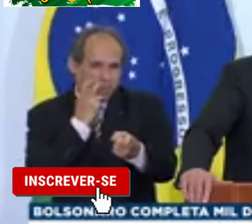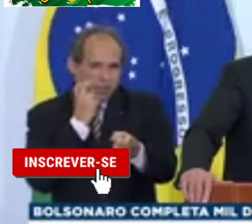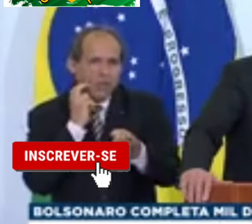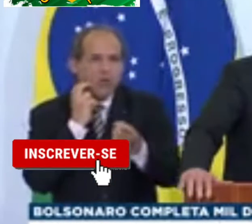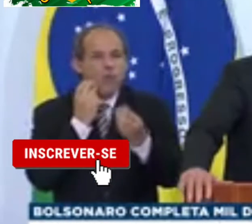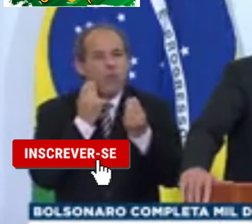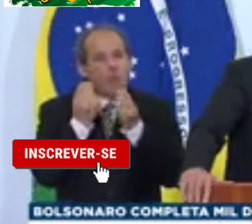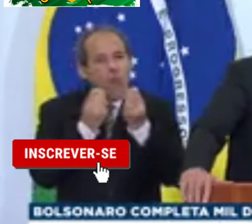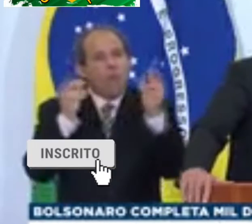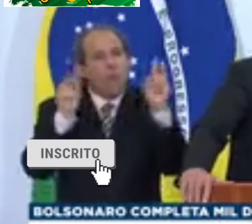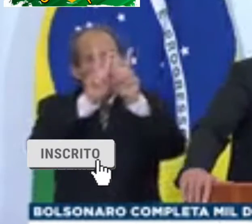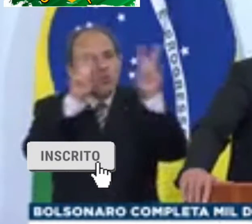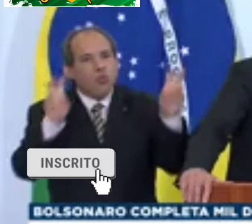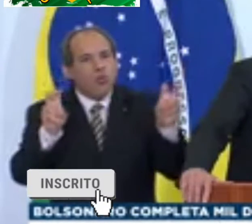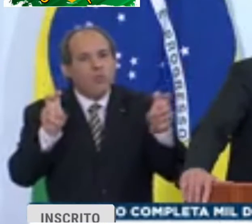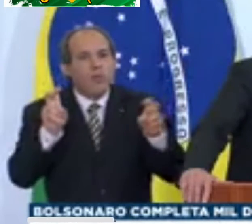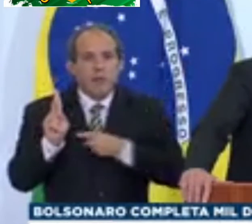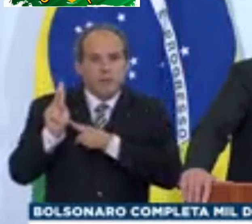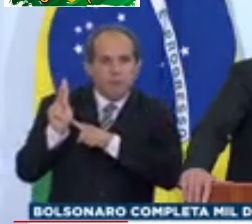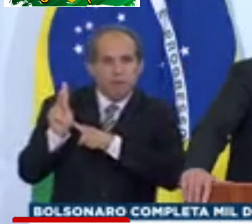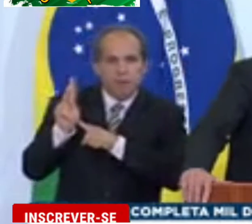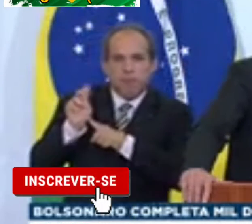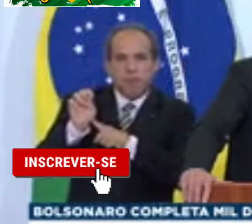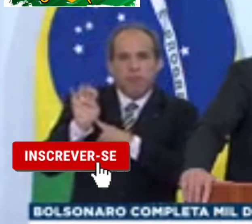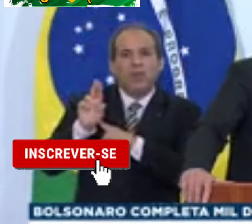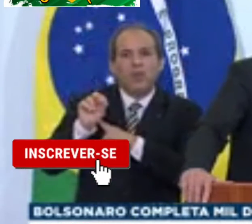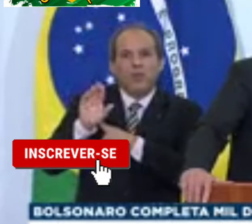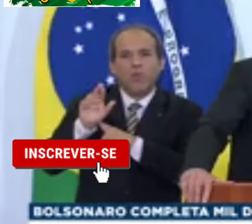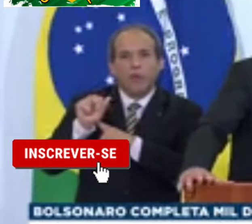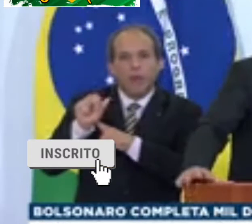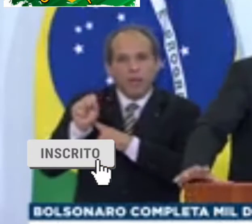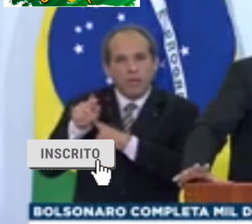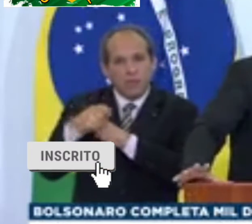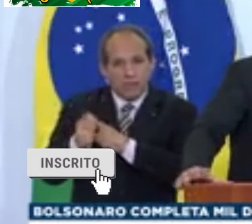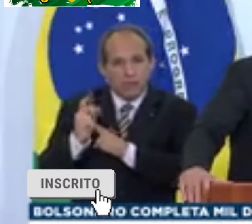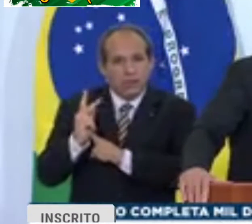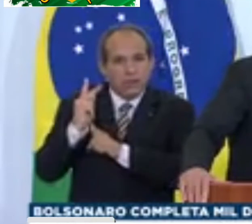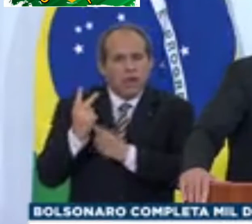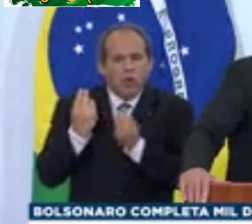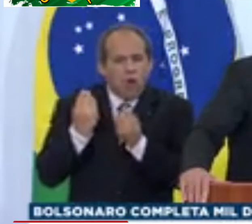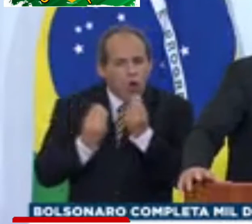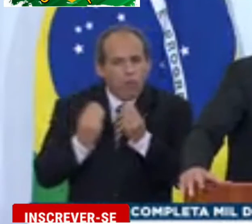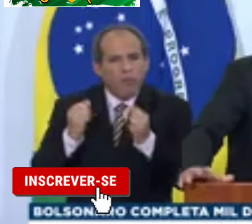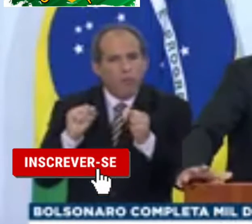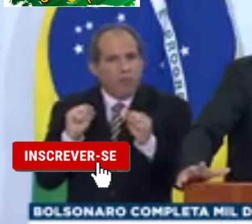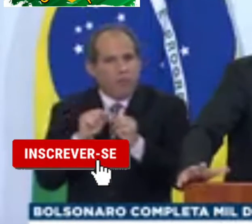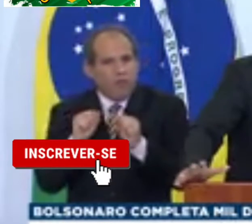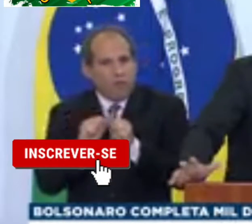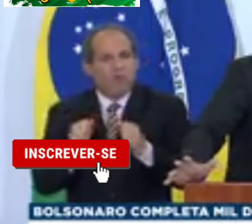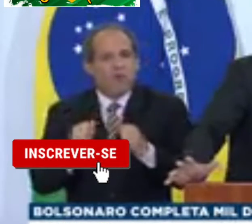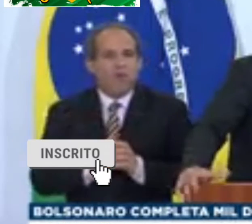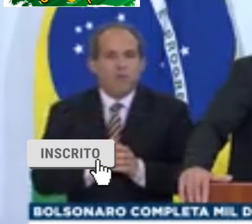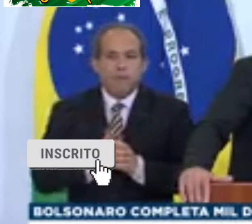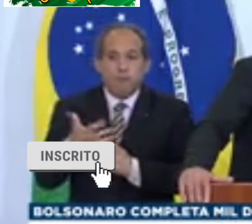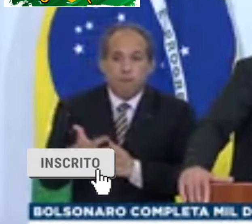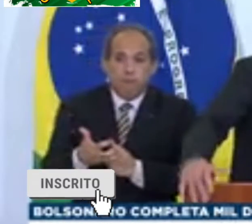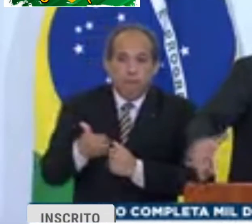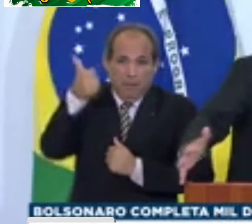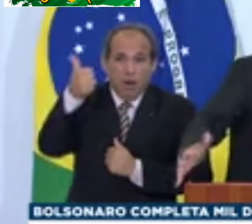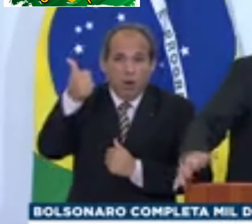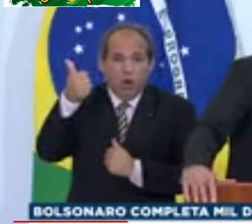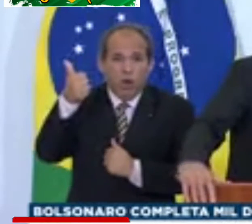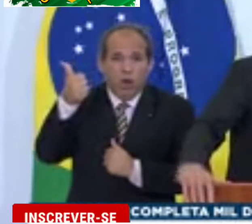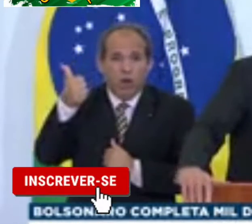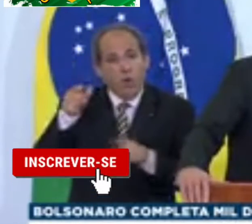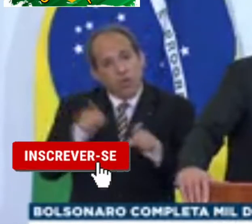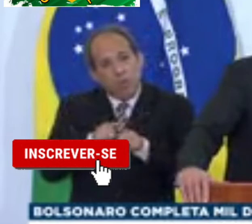conversando sobre a nossa Petrobras. O que nós podemos fazer para melhorar ou